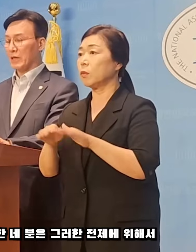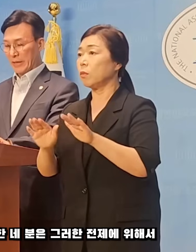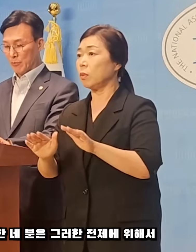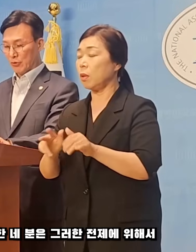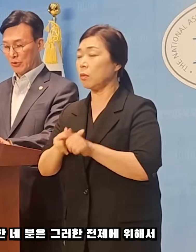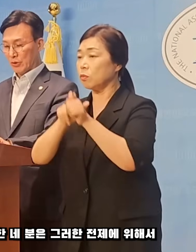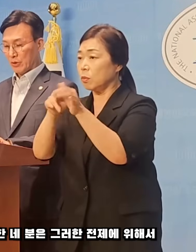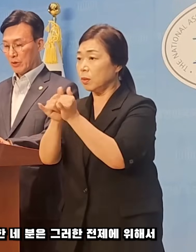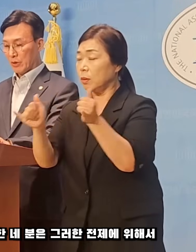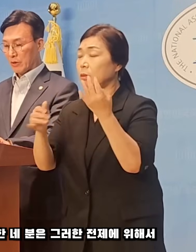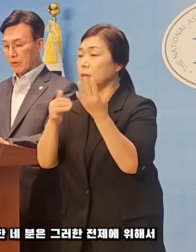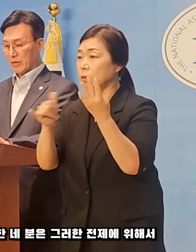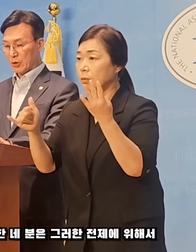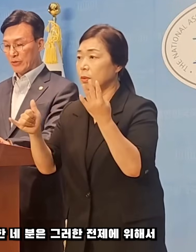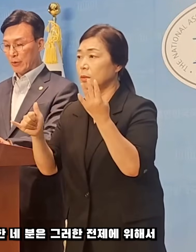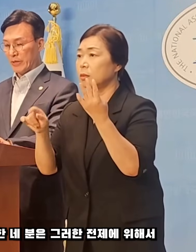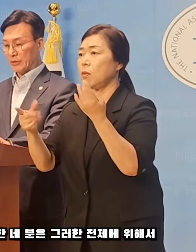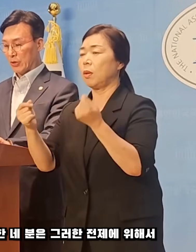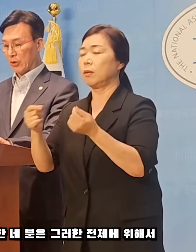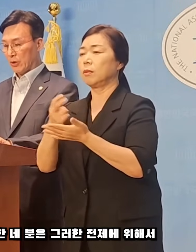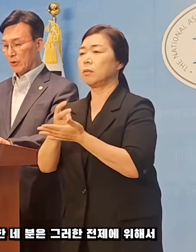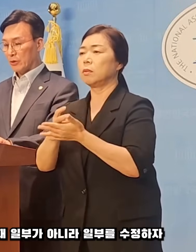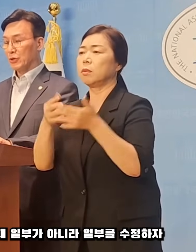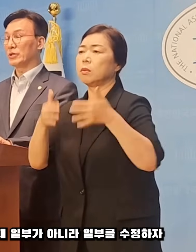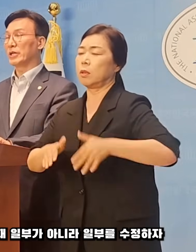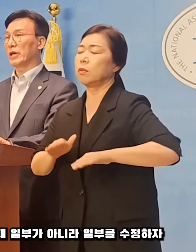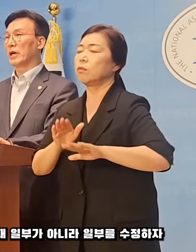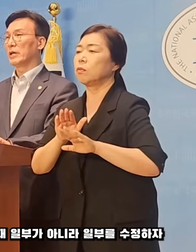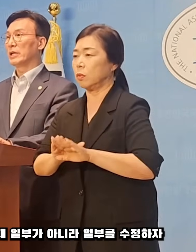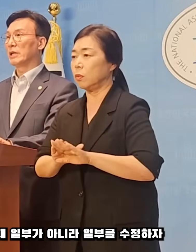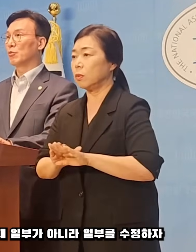이번에 출마한 네 분은 그러한 전제 위에서